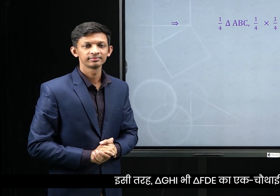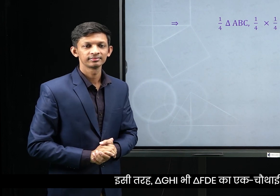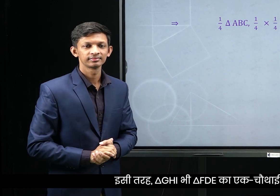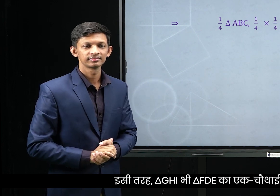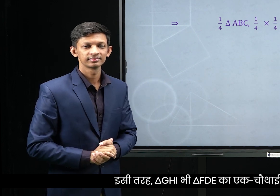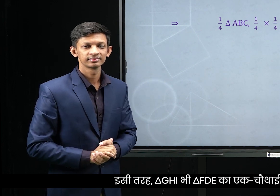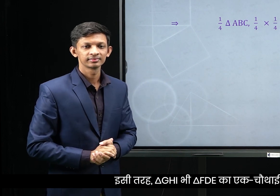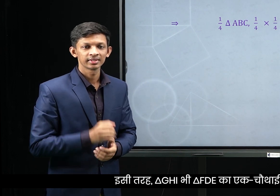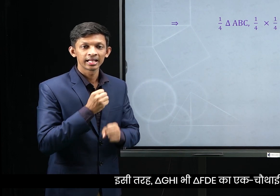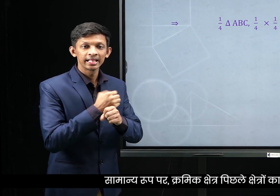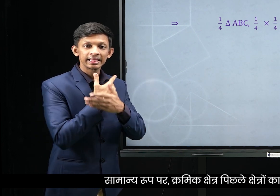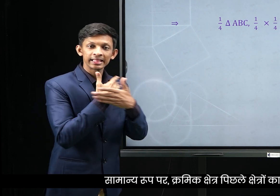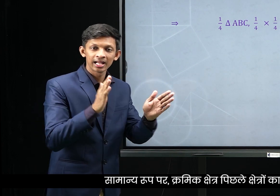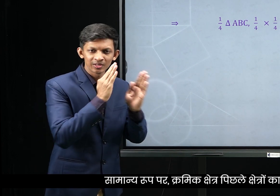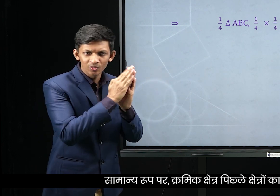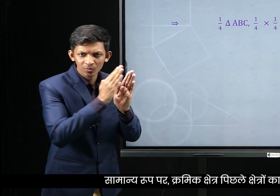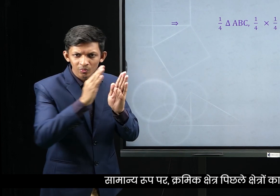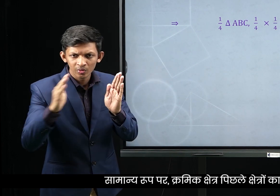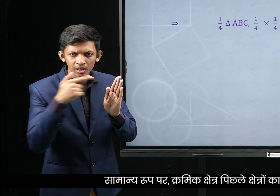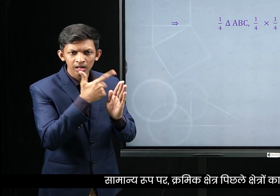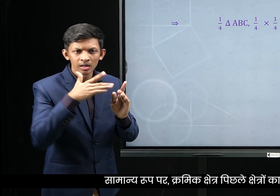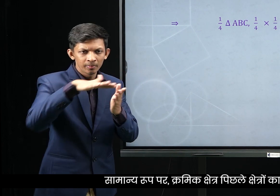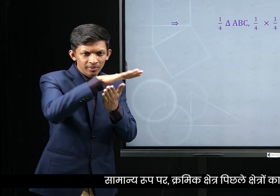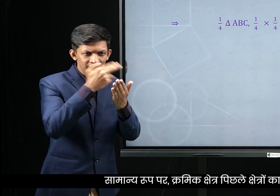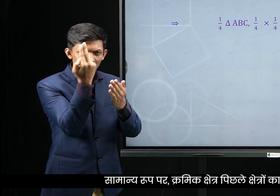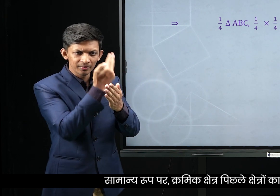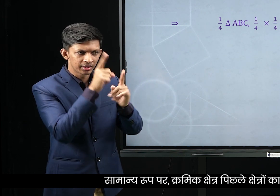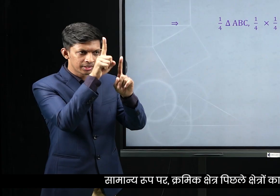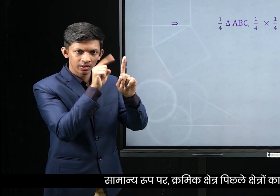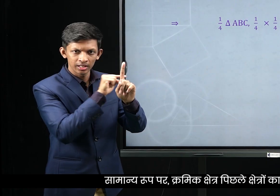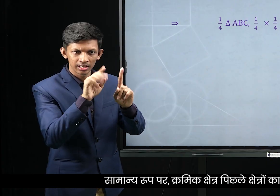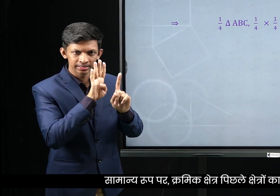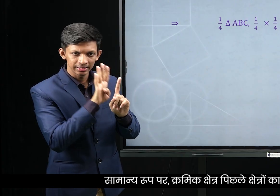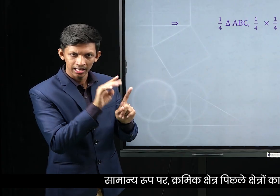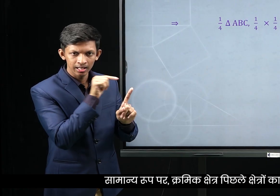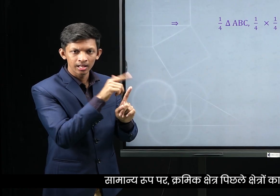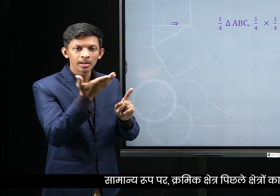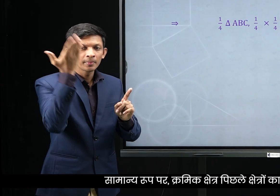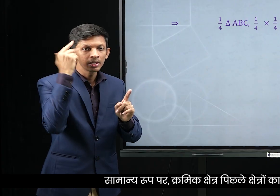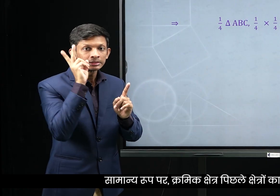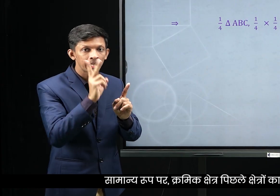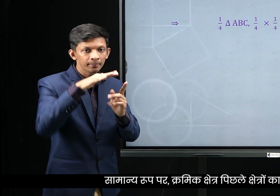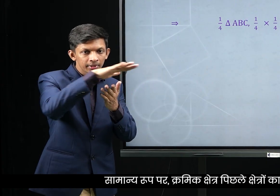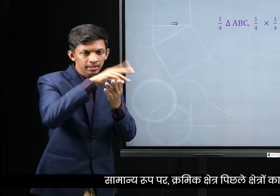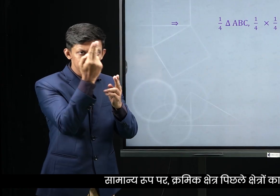तरह सामान्य रूप पर क्रमिक क्षेत्र पिछले क्षेत्रों का 1/4 होती